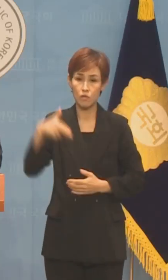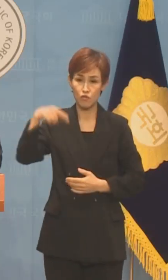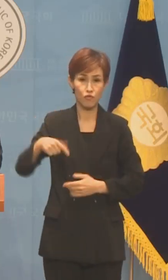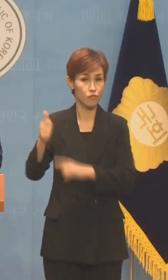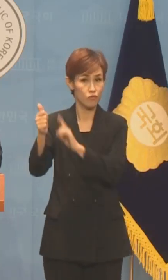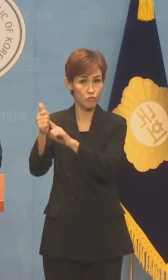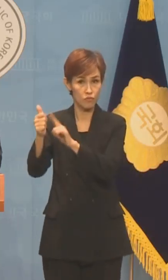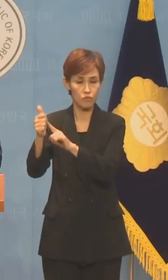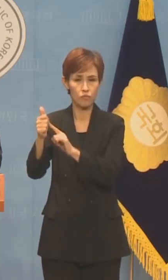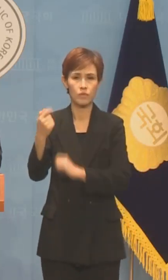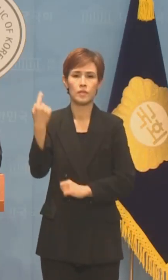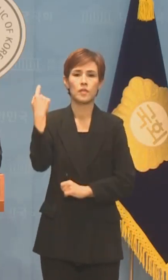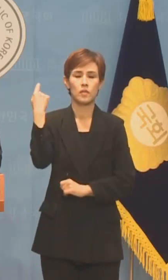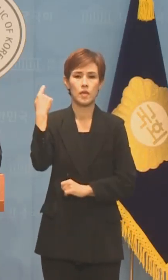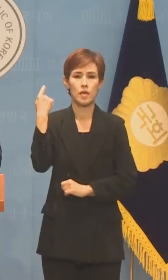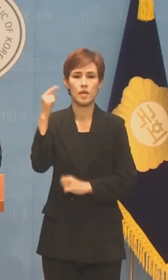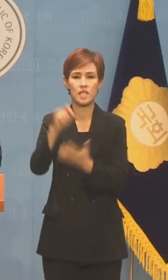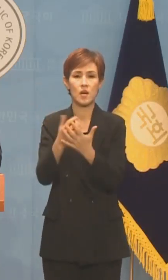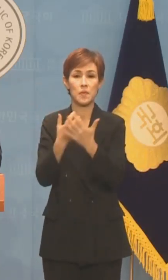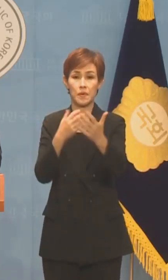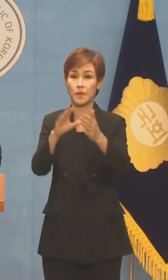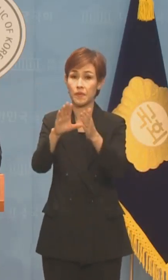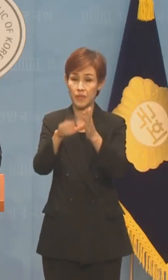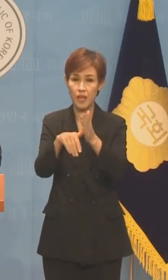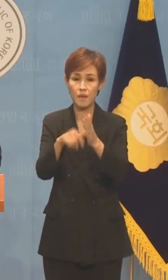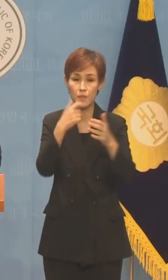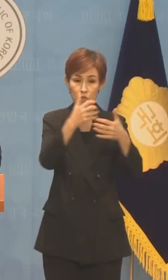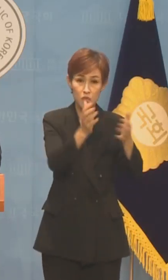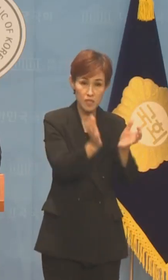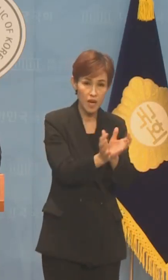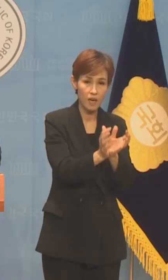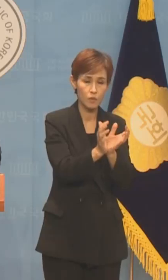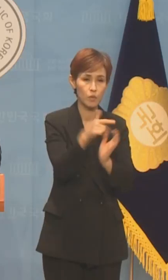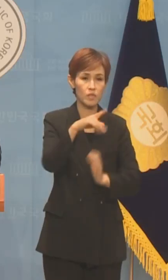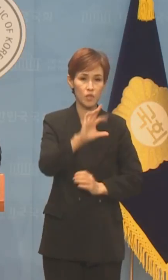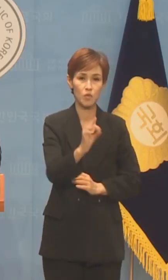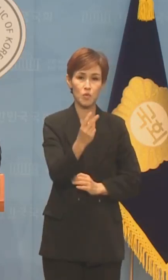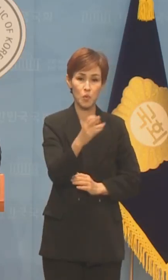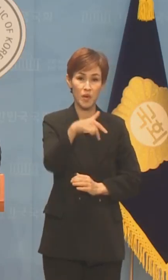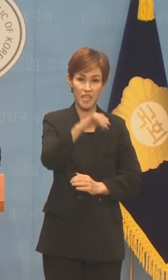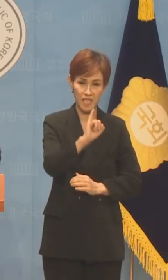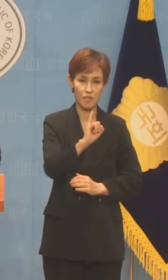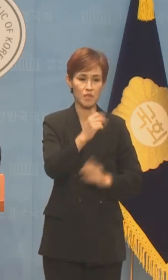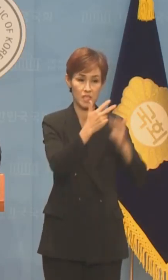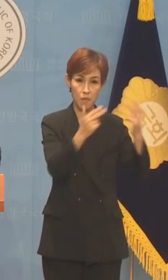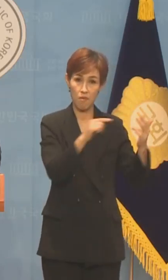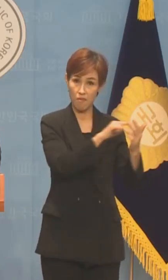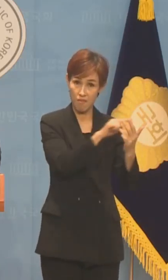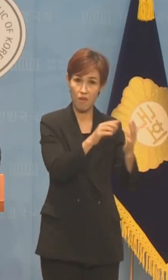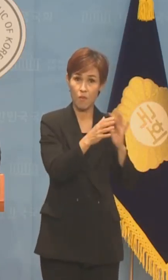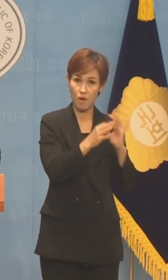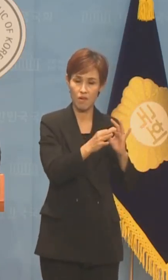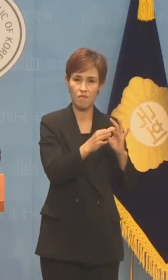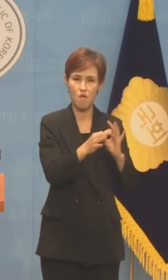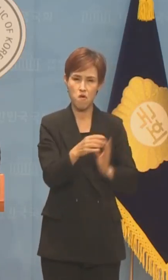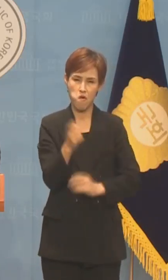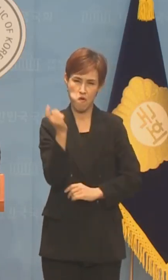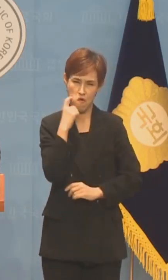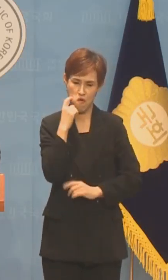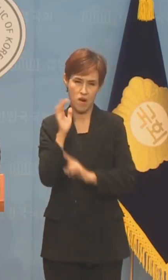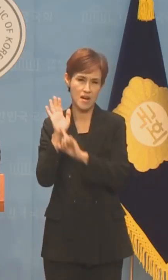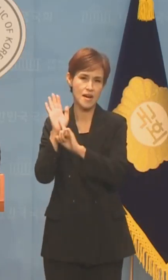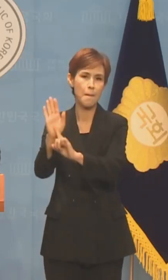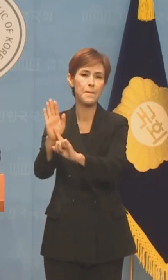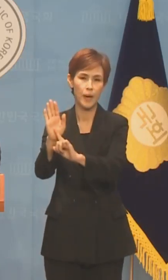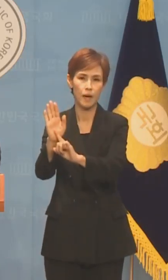의원은 어제 기자회견을 통해 민주당과 전용기 의원, 이재명 대표에 대해 심각한 허위사실을